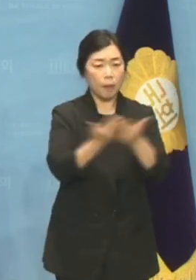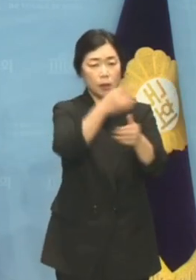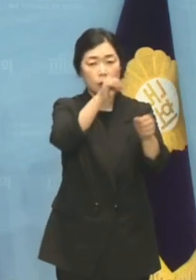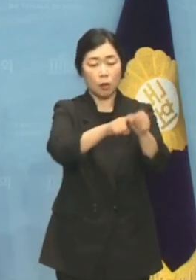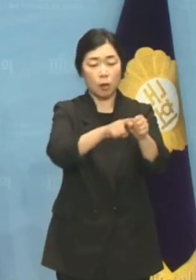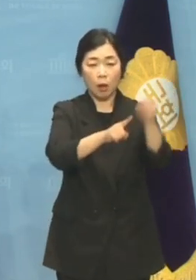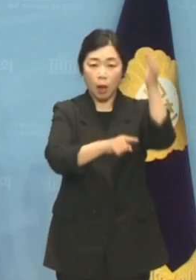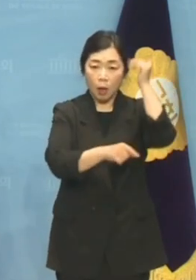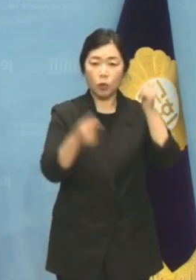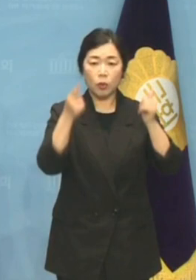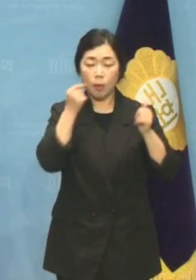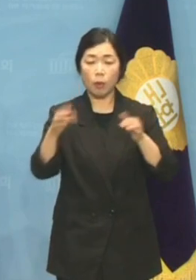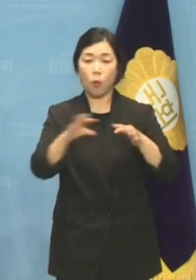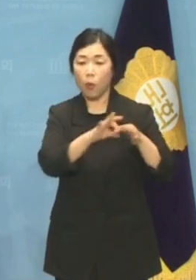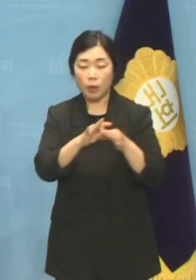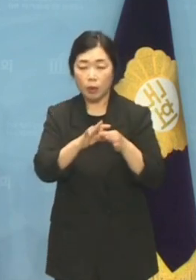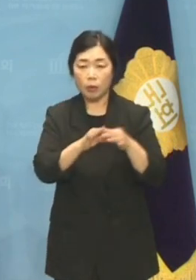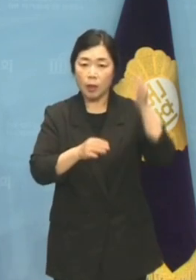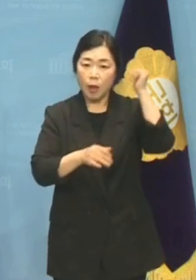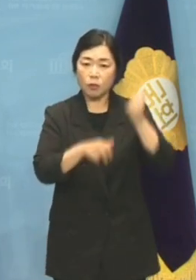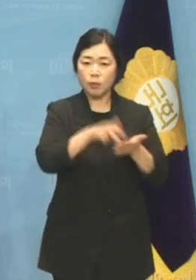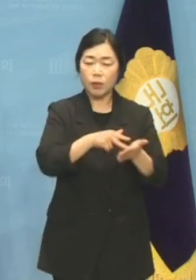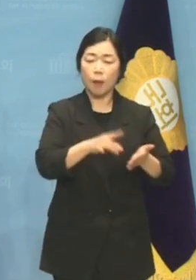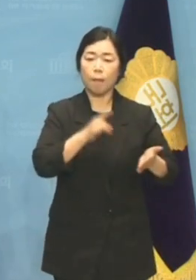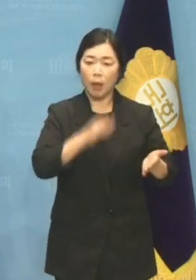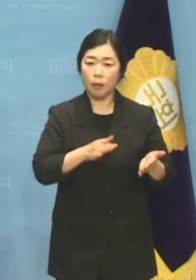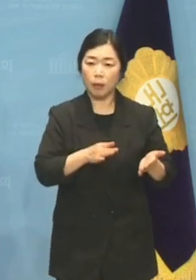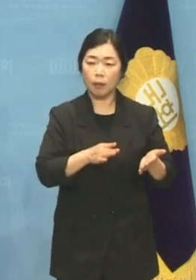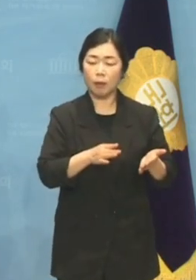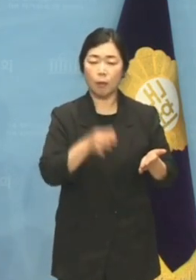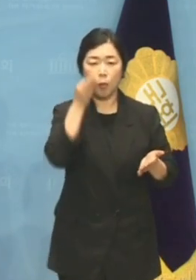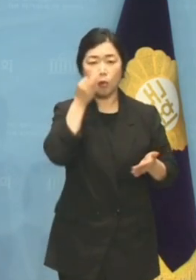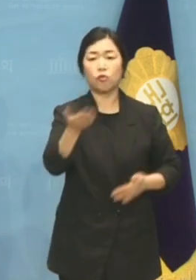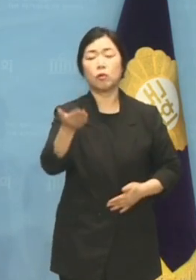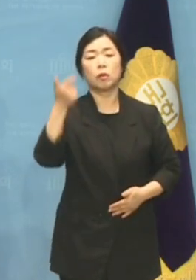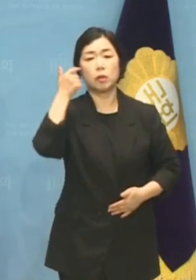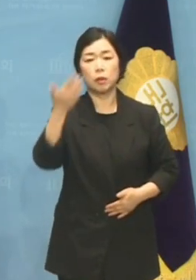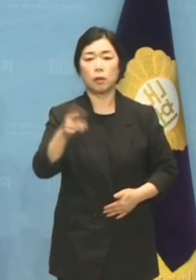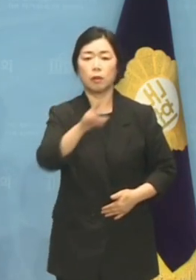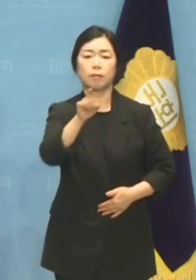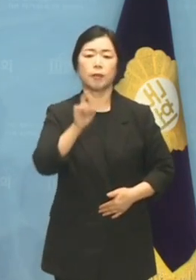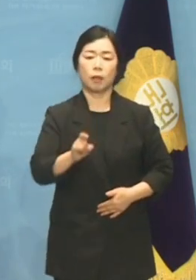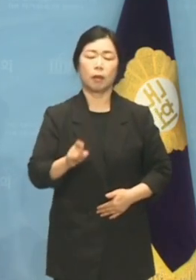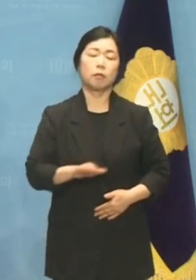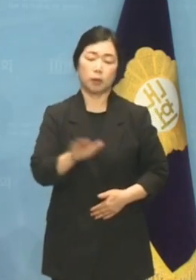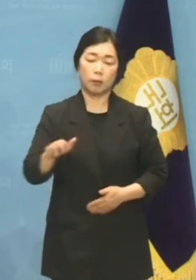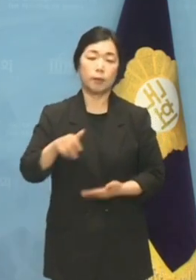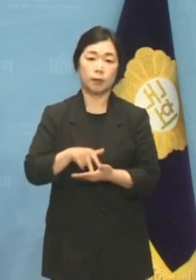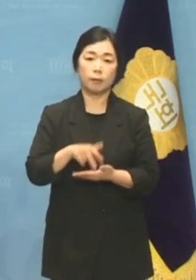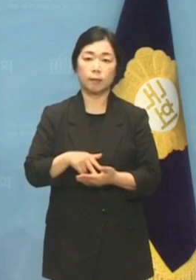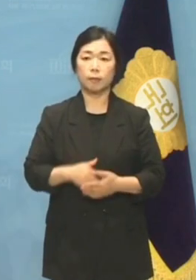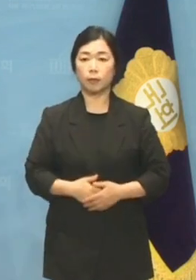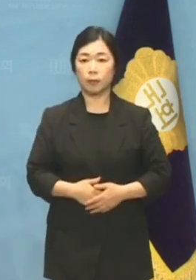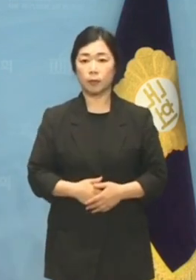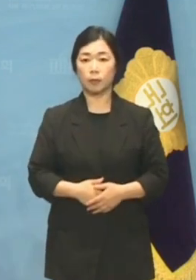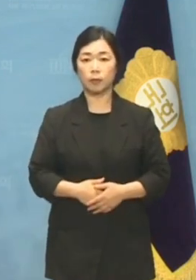미래지향적 한일관계는 대한민국의 일방적인 인내를 전제로 하는 것인지 묻지 않을 수 없습니다.